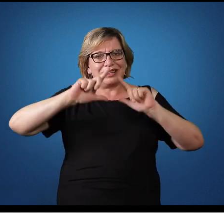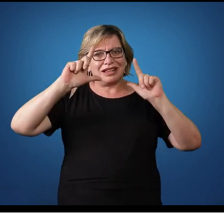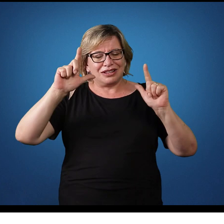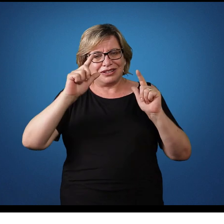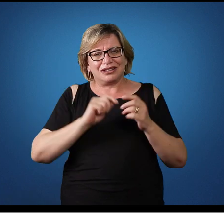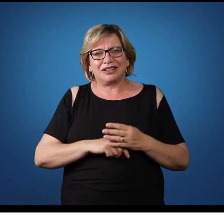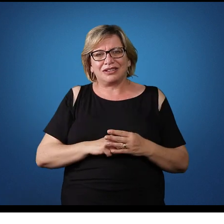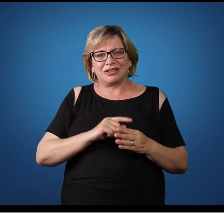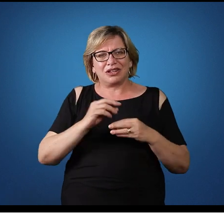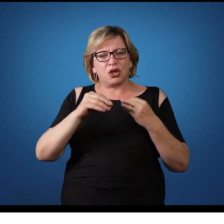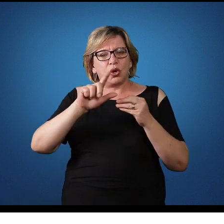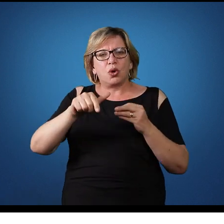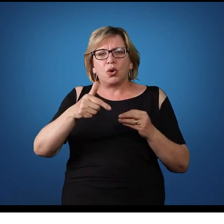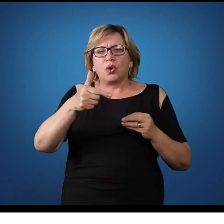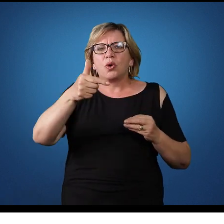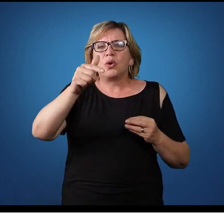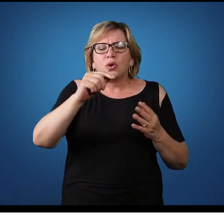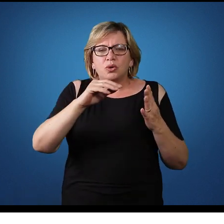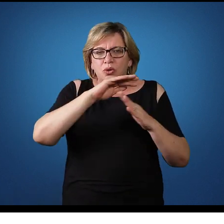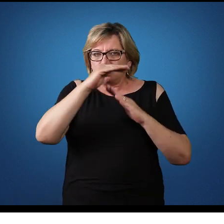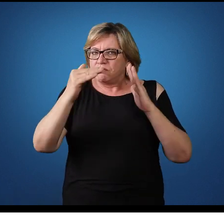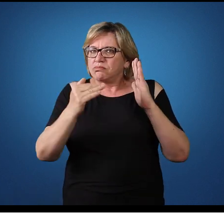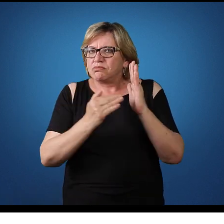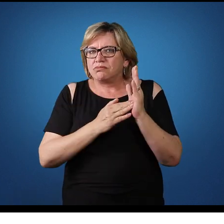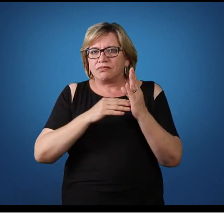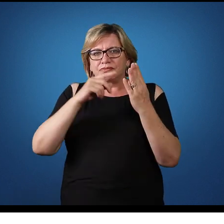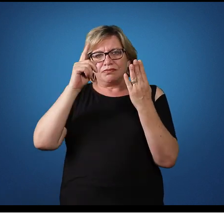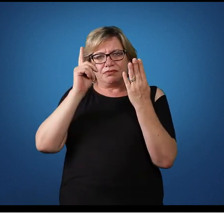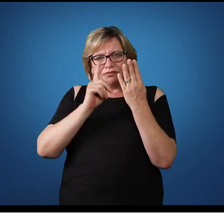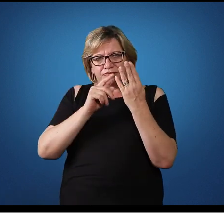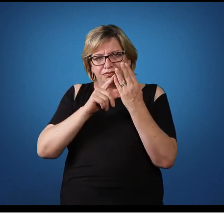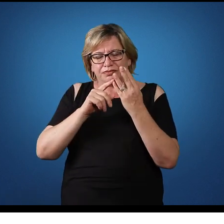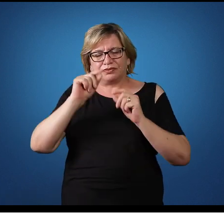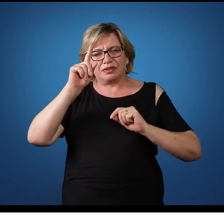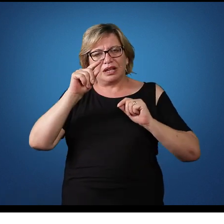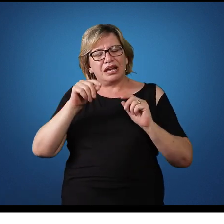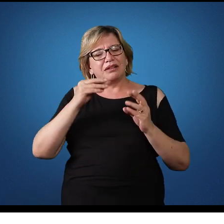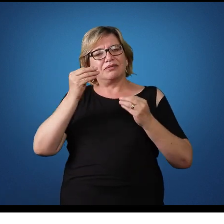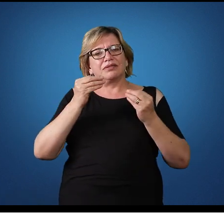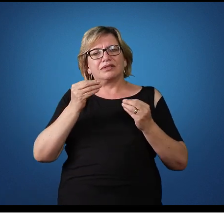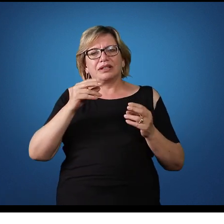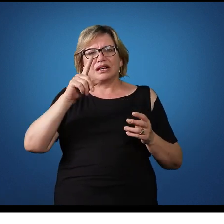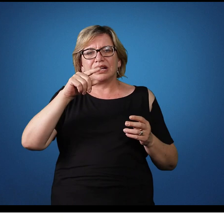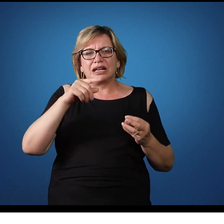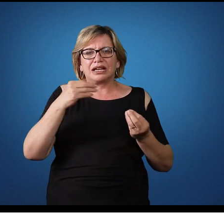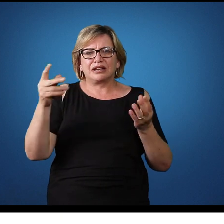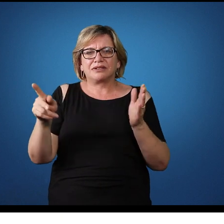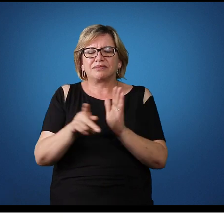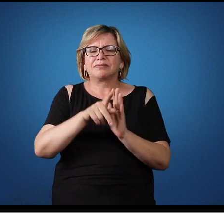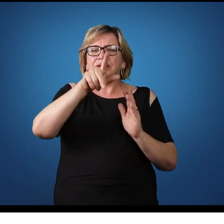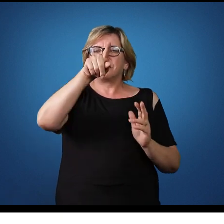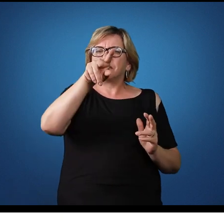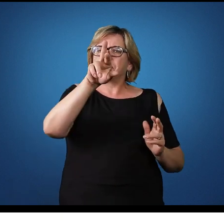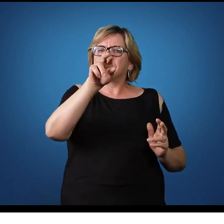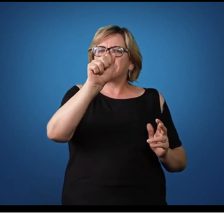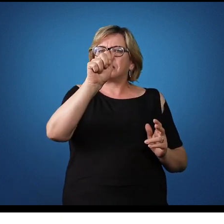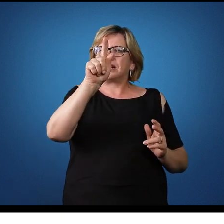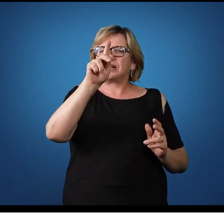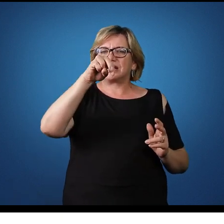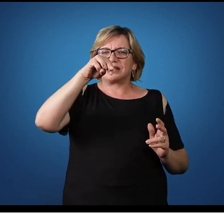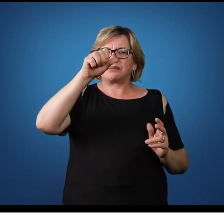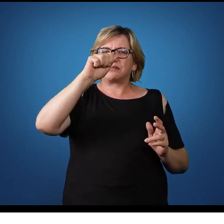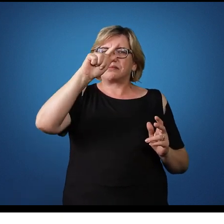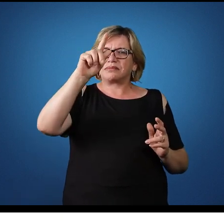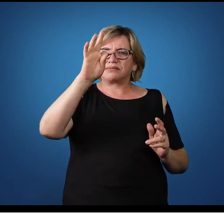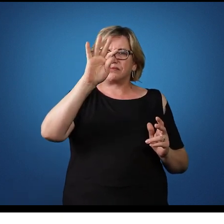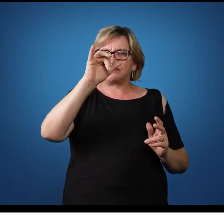último tipo de definição que entra nesse grande grupo de definições institucionais e históricas são as definições pragmáticas, que consistem em